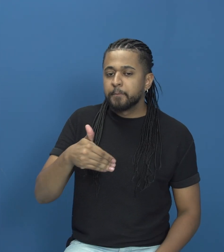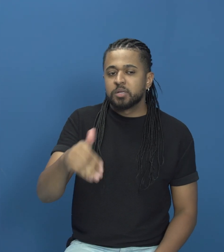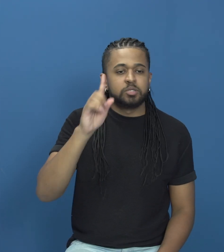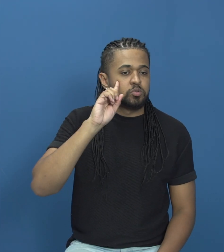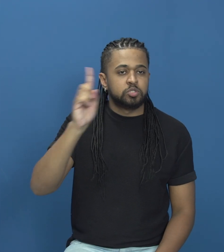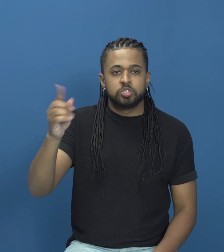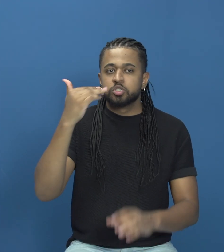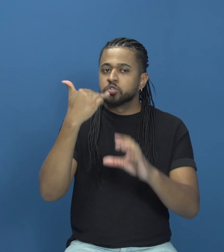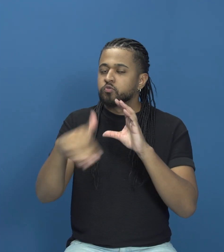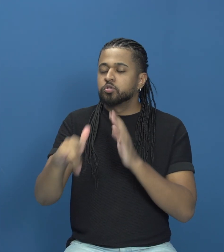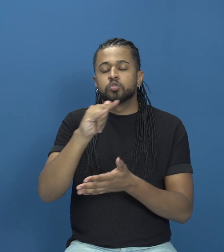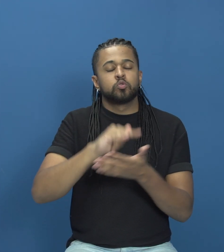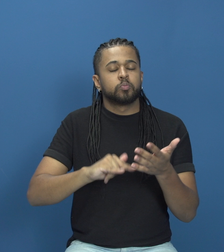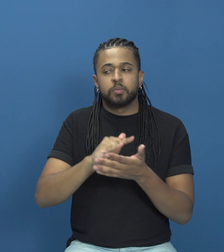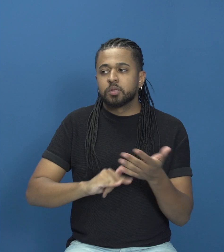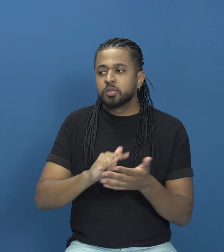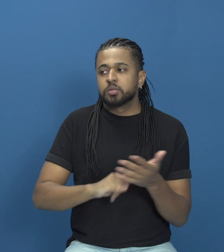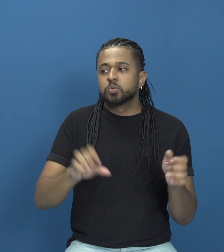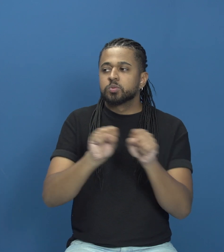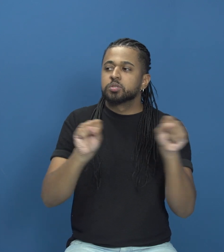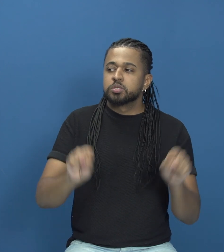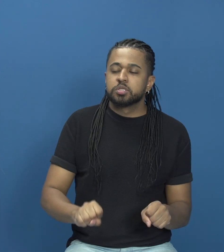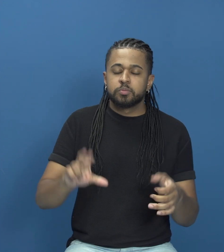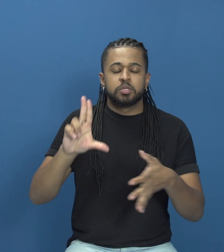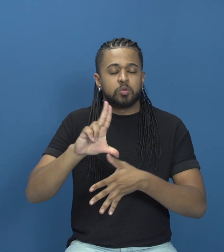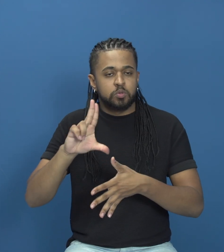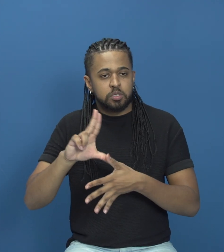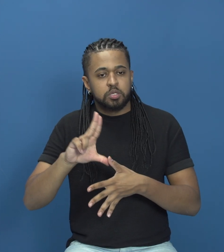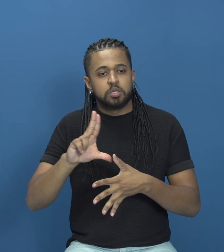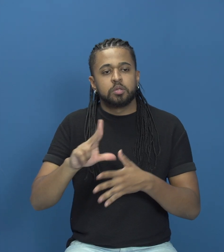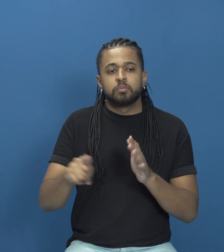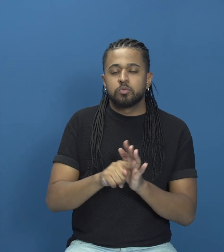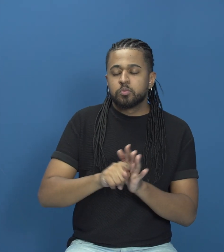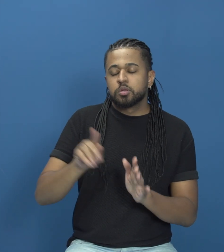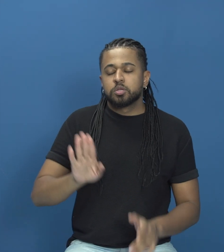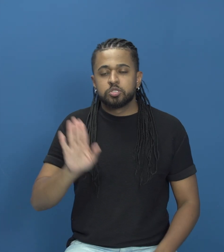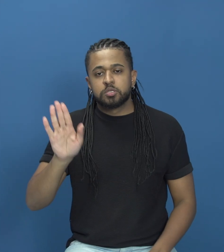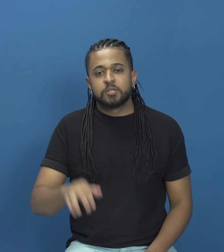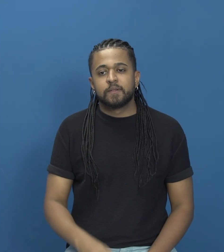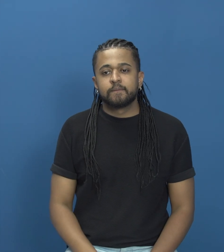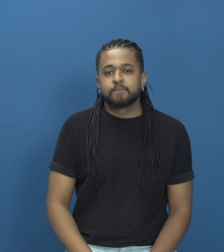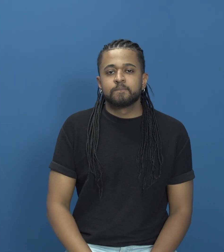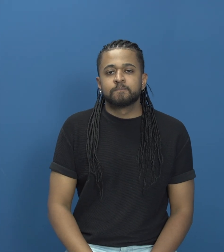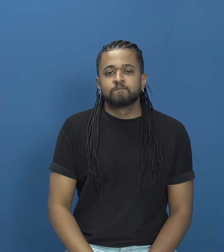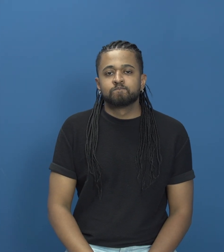data de envio das documentações no sistema da UNILA pelo candidato, pela candidata.